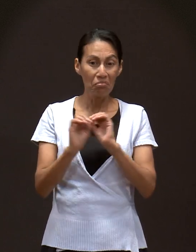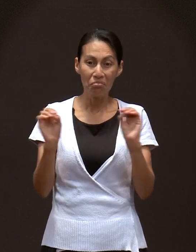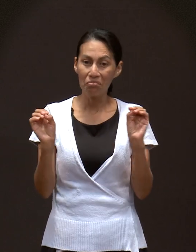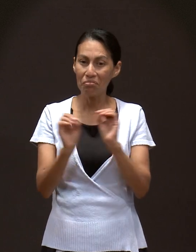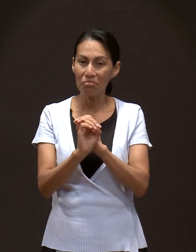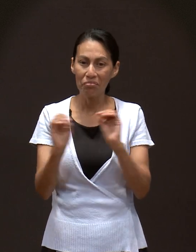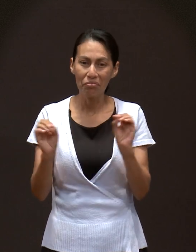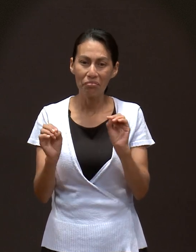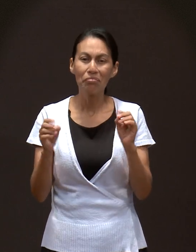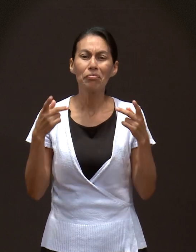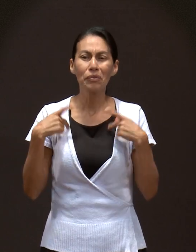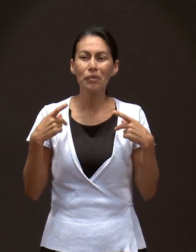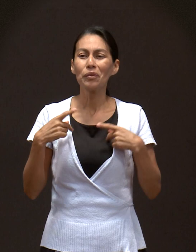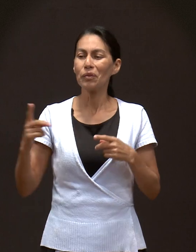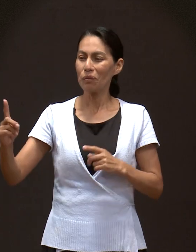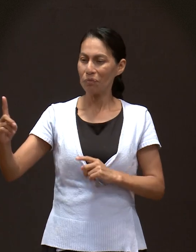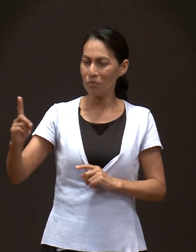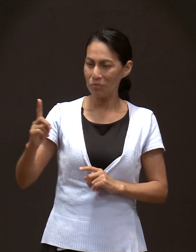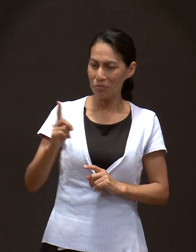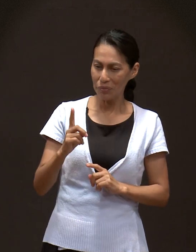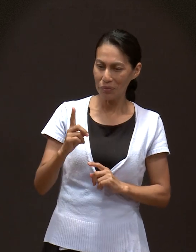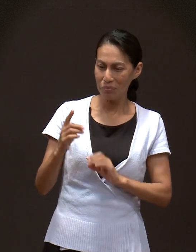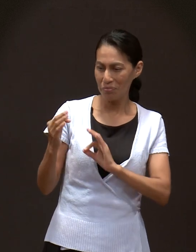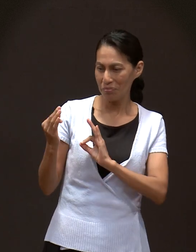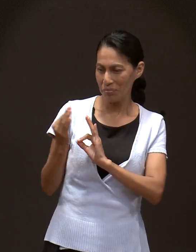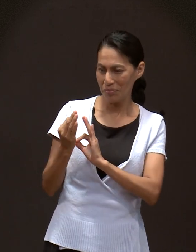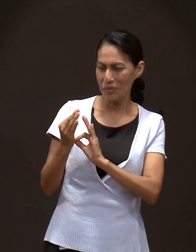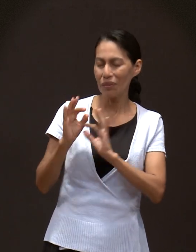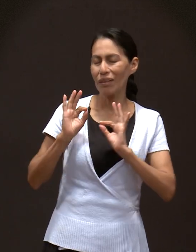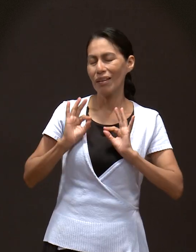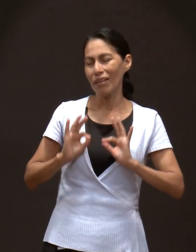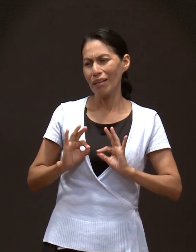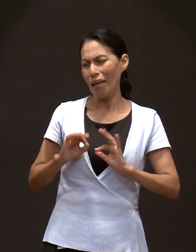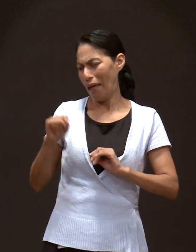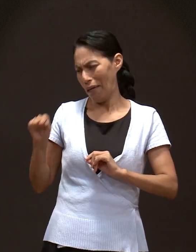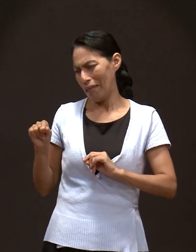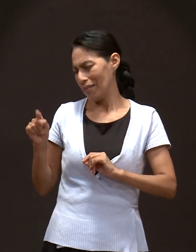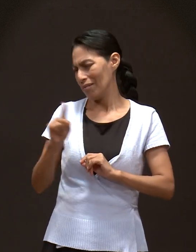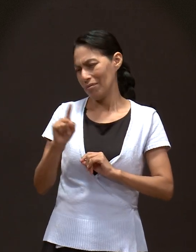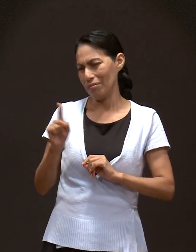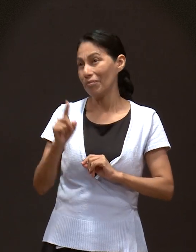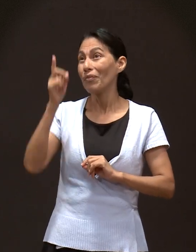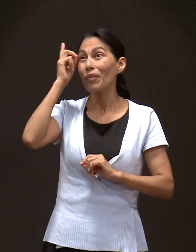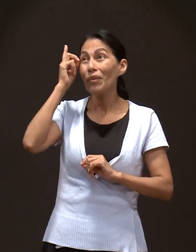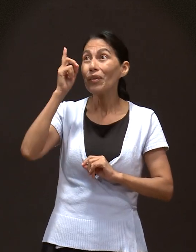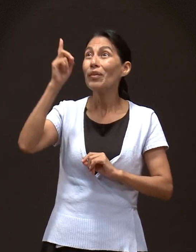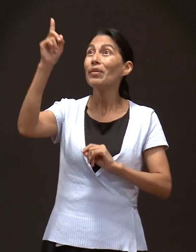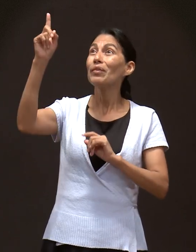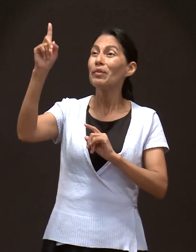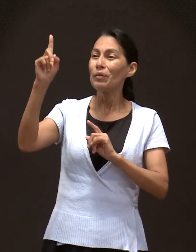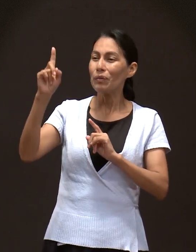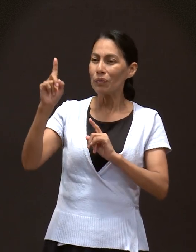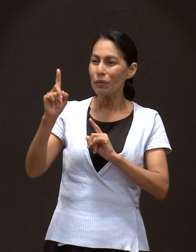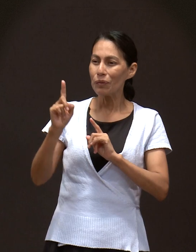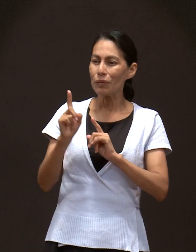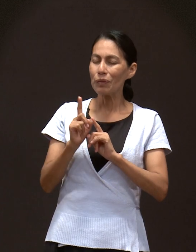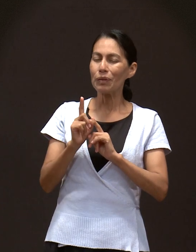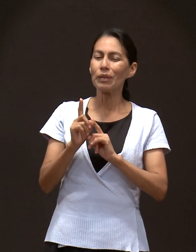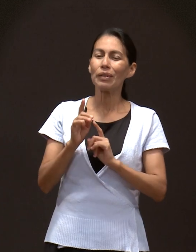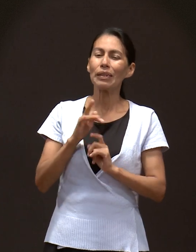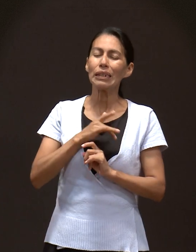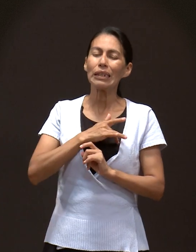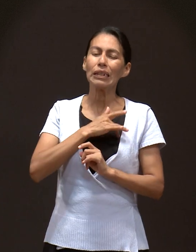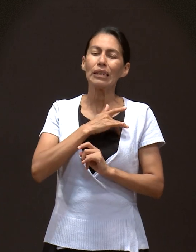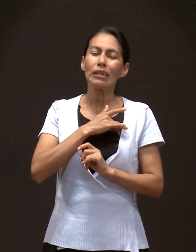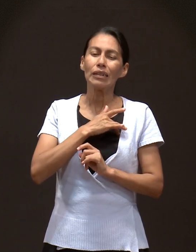y esa persona llegó, me dio esa tranquilidad. Y yo sé que no solo fue ella, sino fue Dios mismo quien llegó. Y